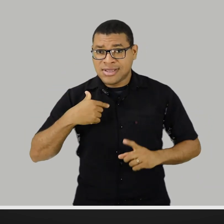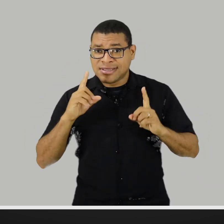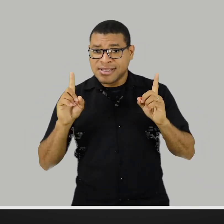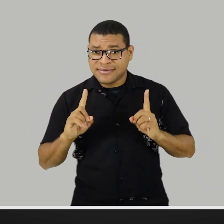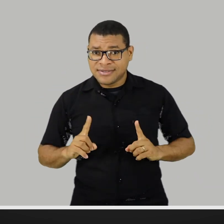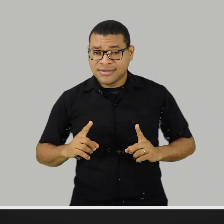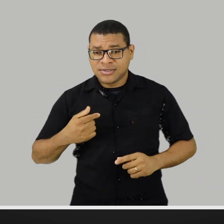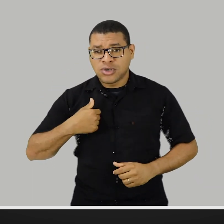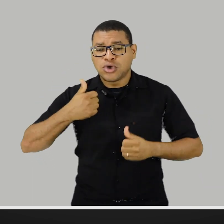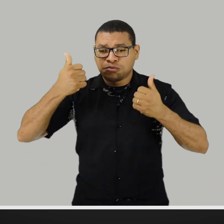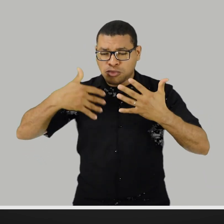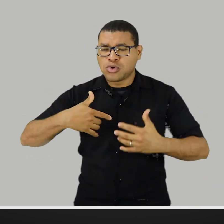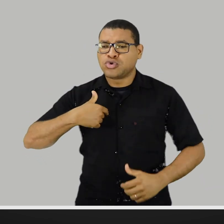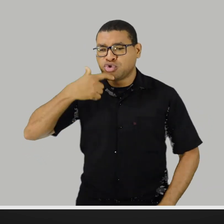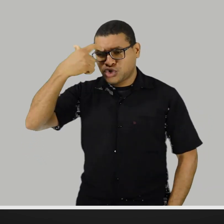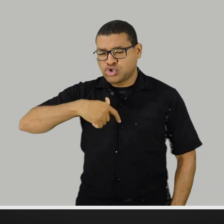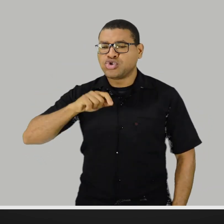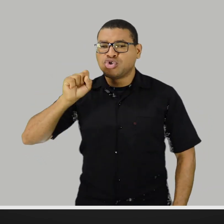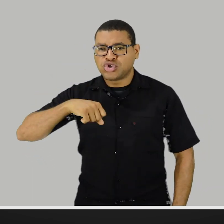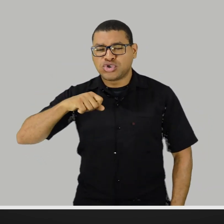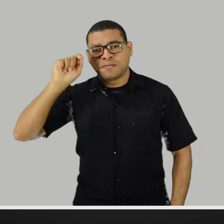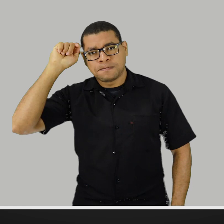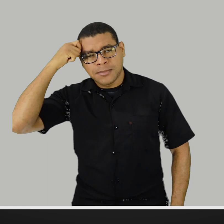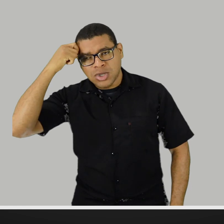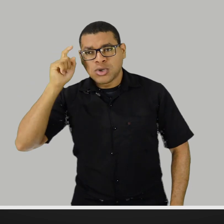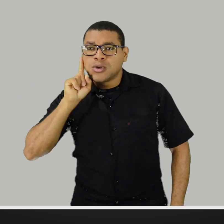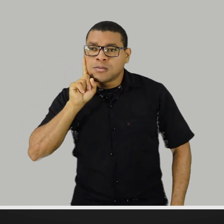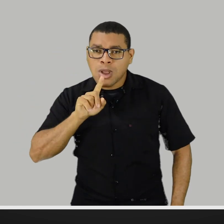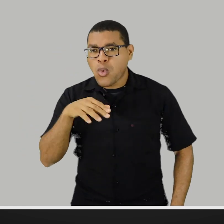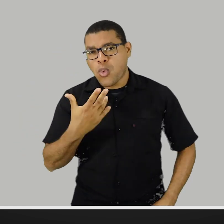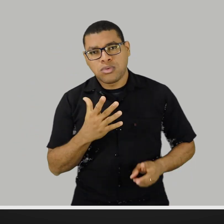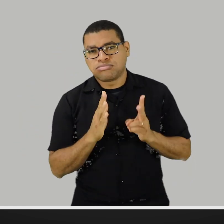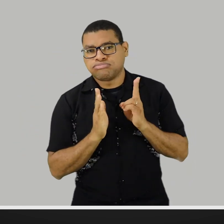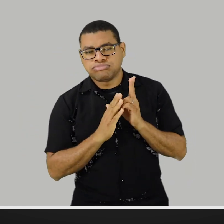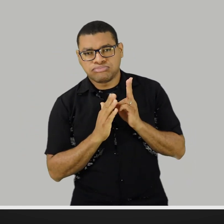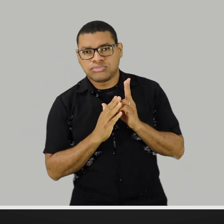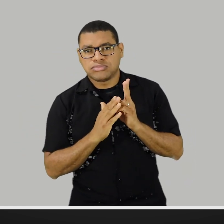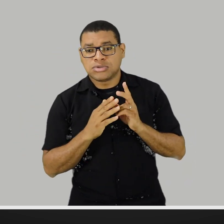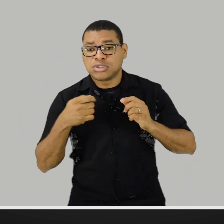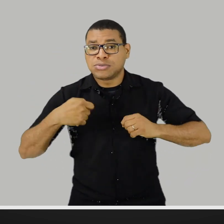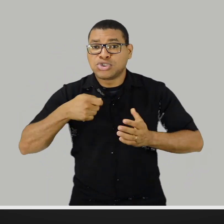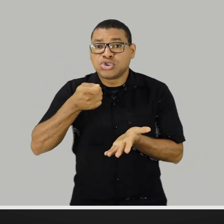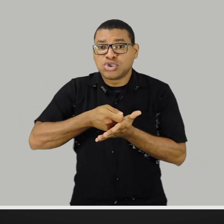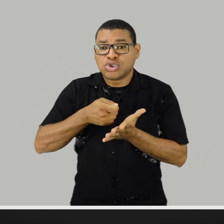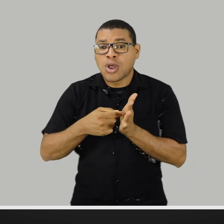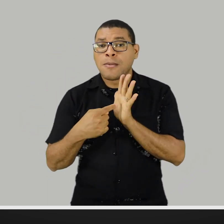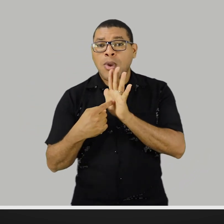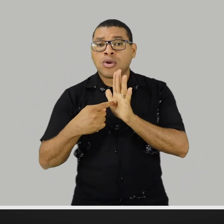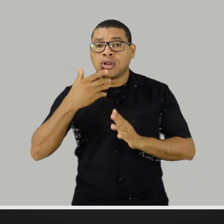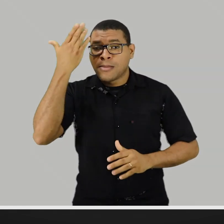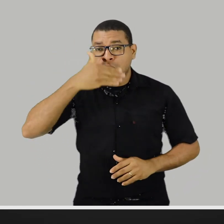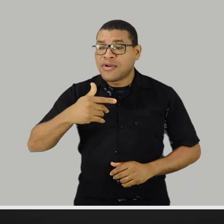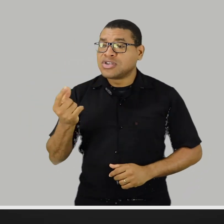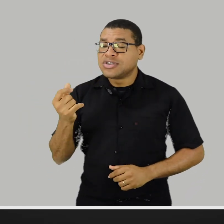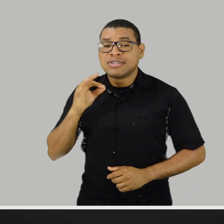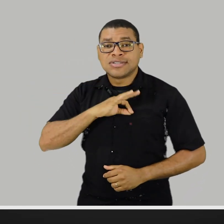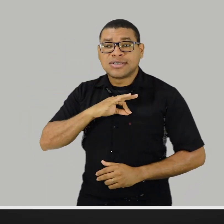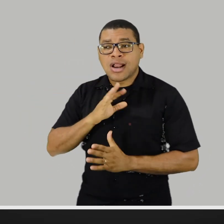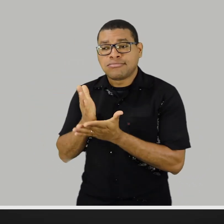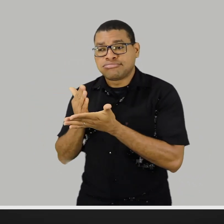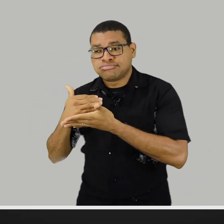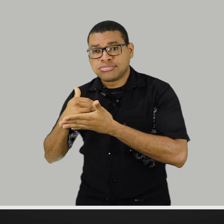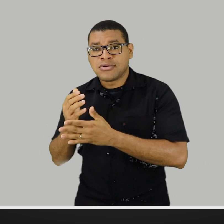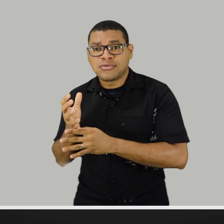deficiência autodeclarados pretos pardos ou indígenas e que devem comprovar renda familiar bruta